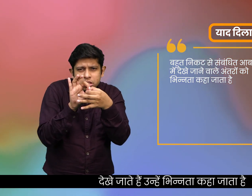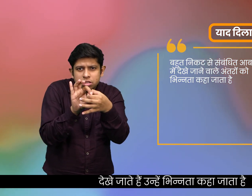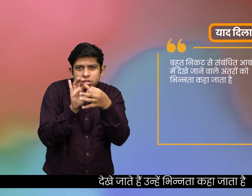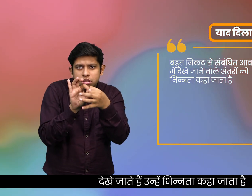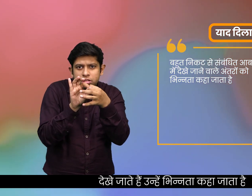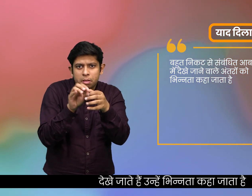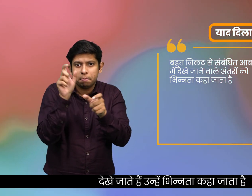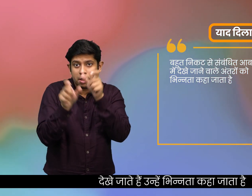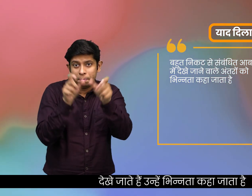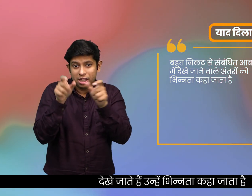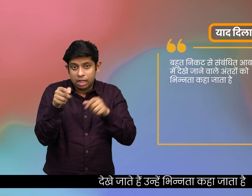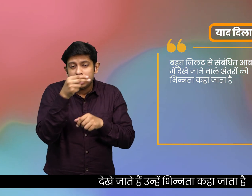जाता है।